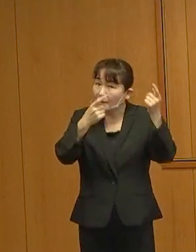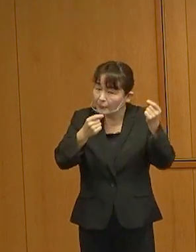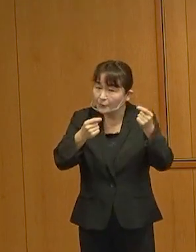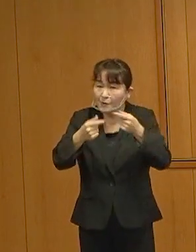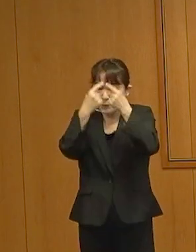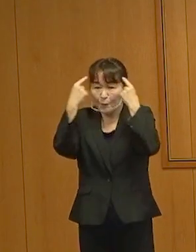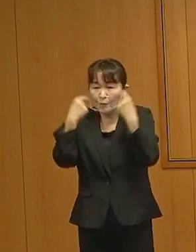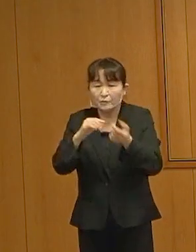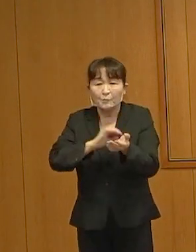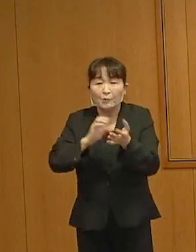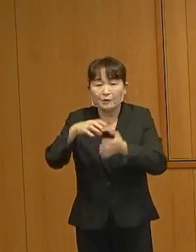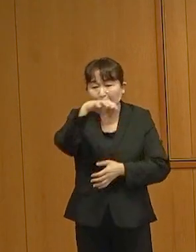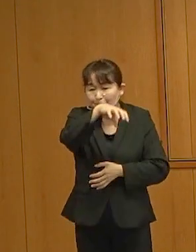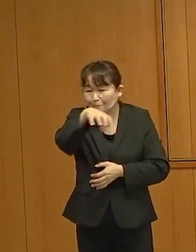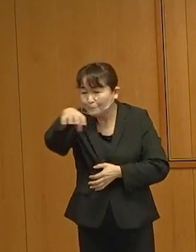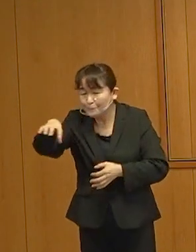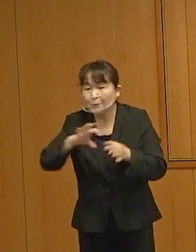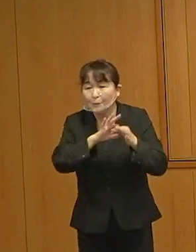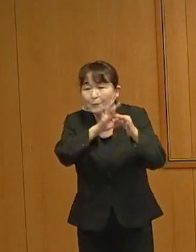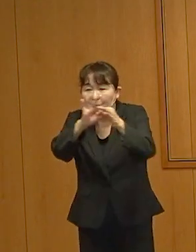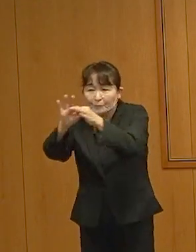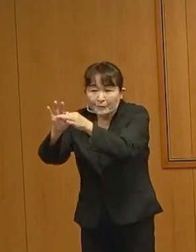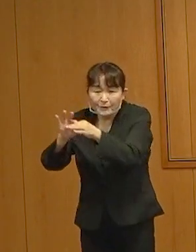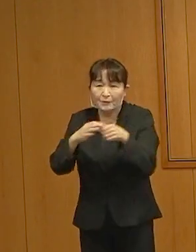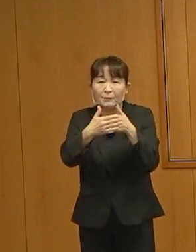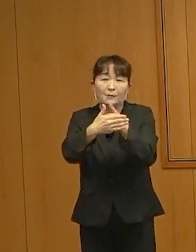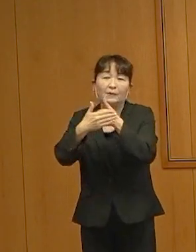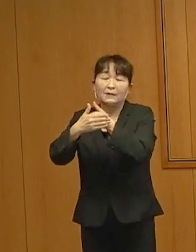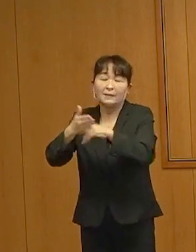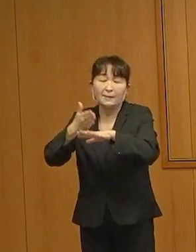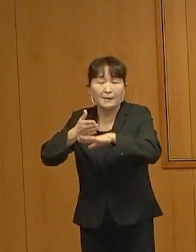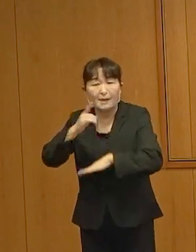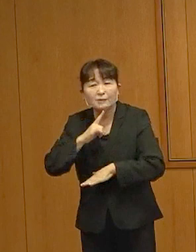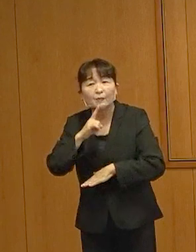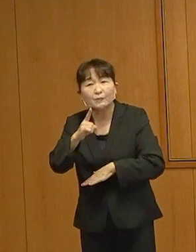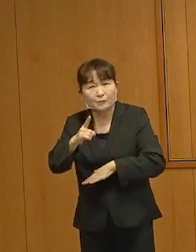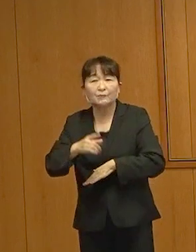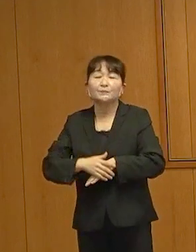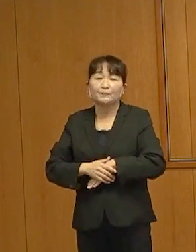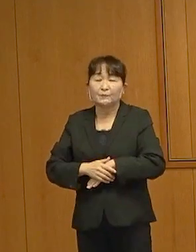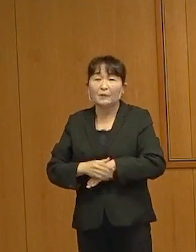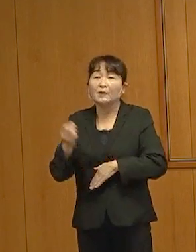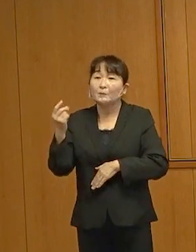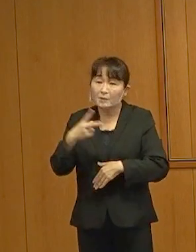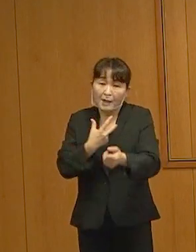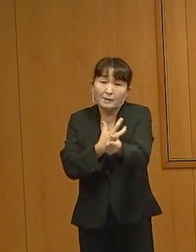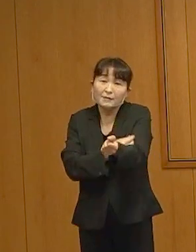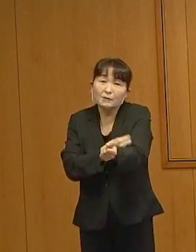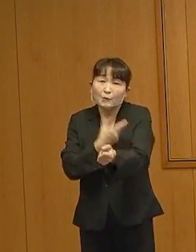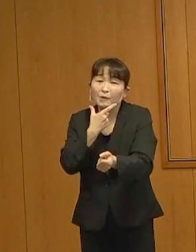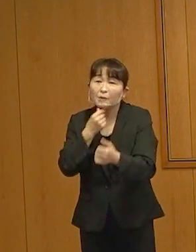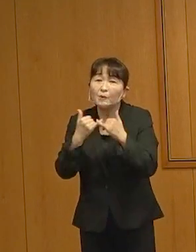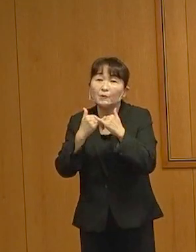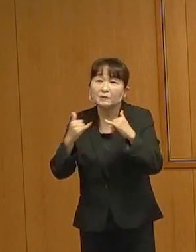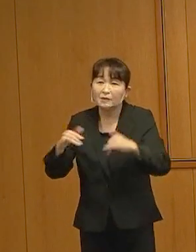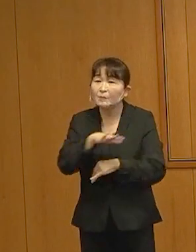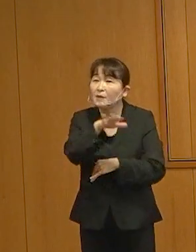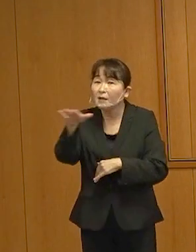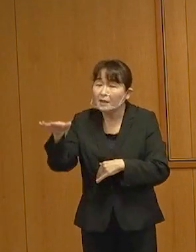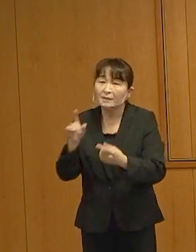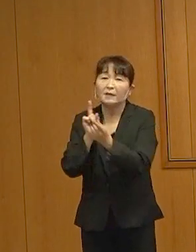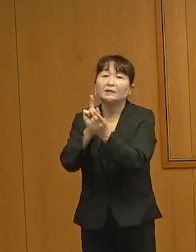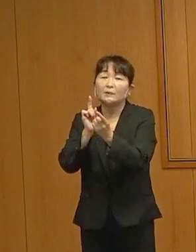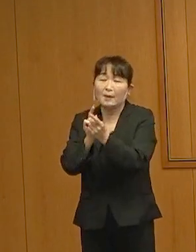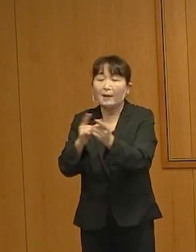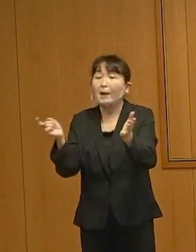関の皆様のご尽力によるものと感謝を申し上げたいと思います。なお接種を希望される方につきましては、